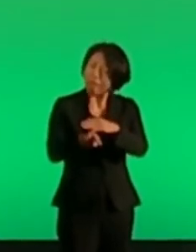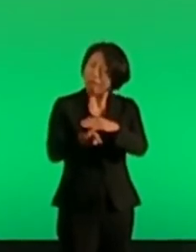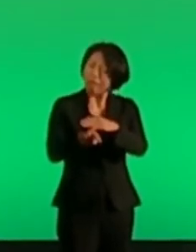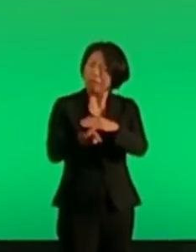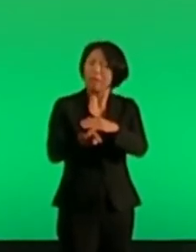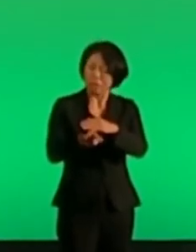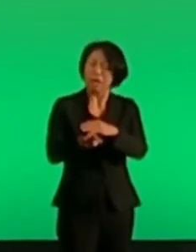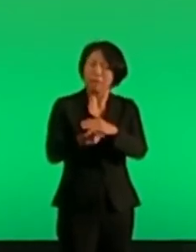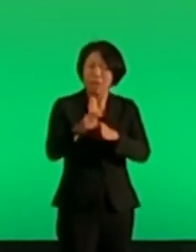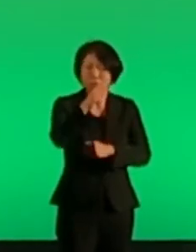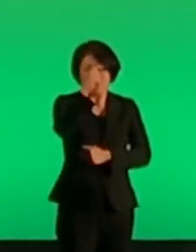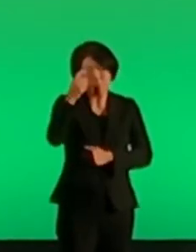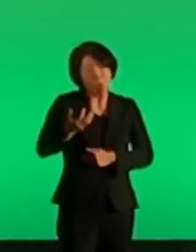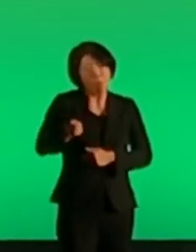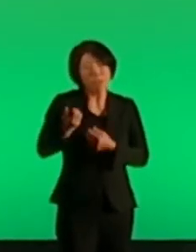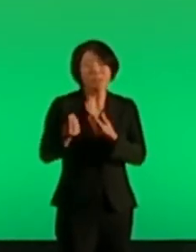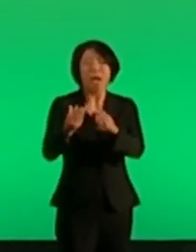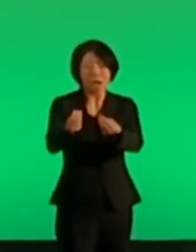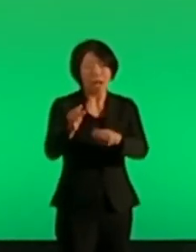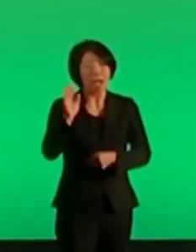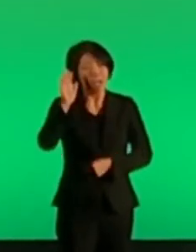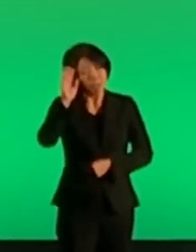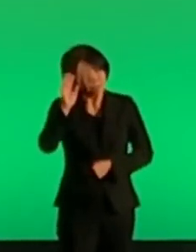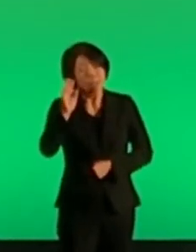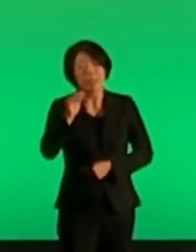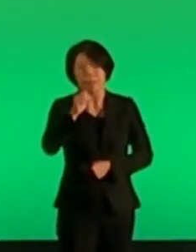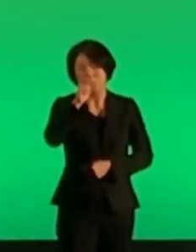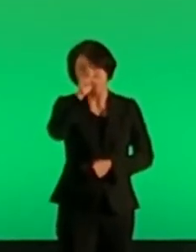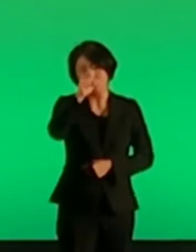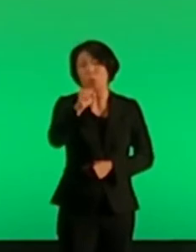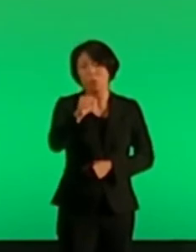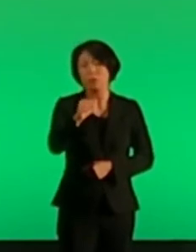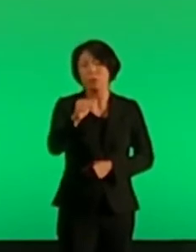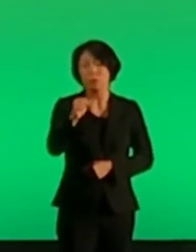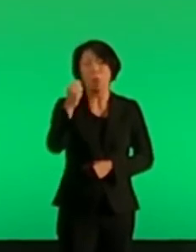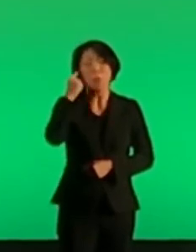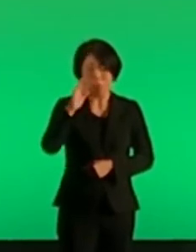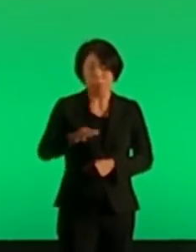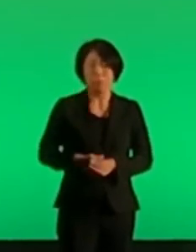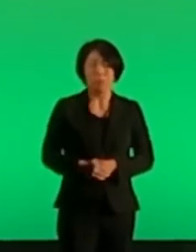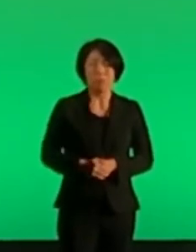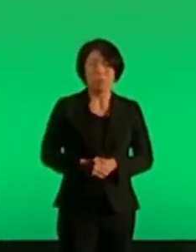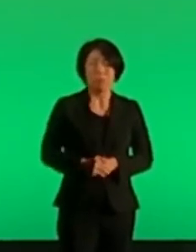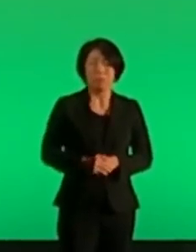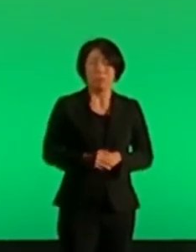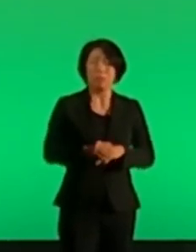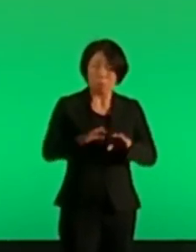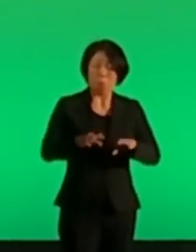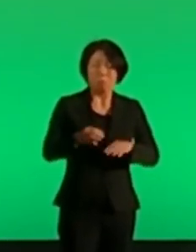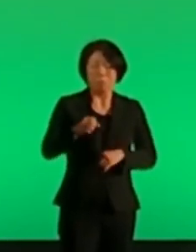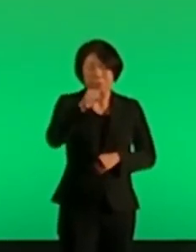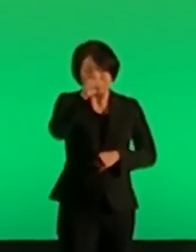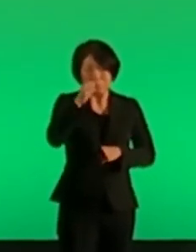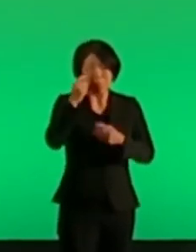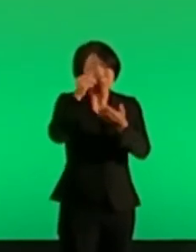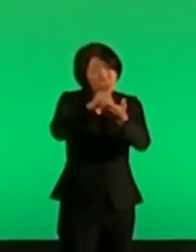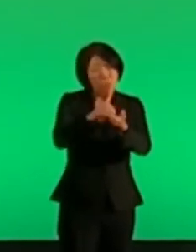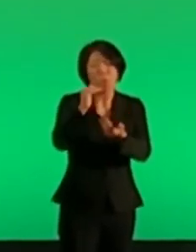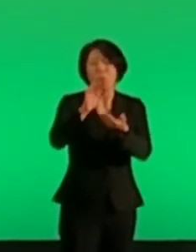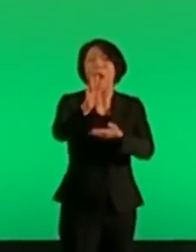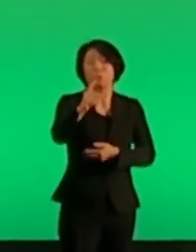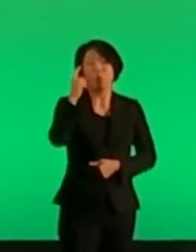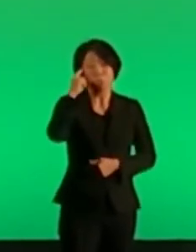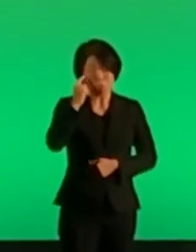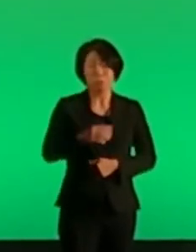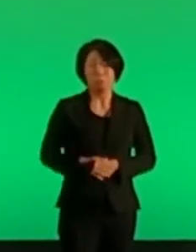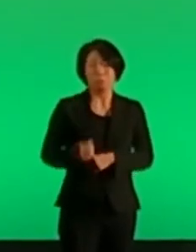ような疑問も抱きながら聞いていただくときっと評価するところがあるかもしれません。それともう一